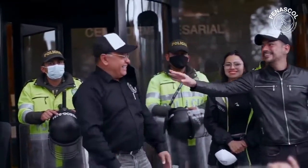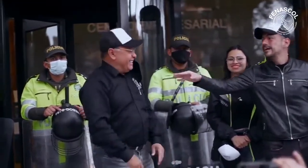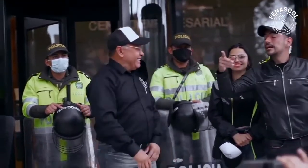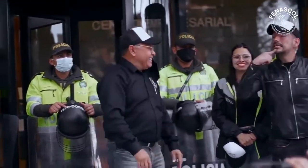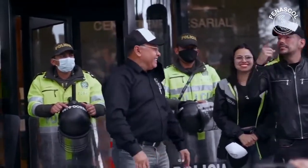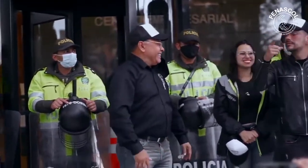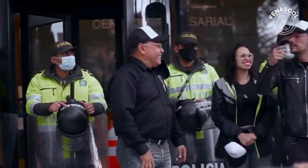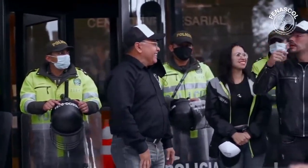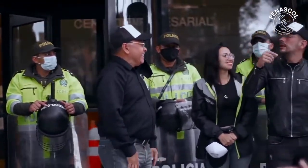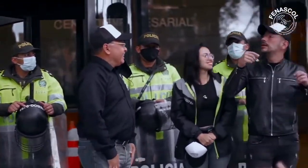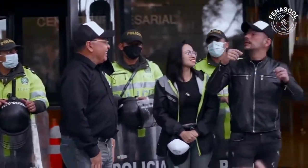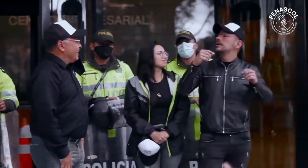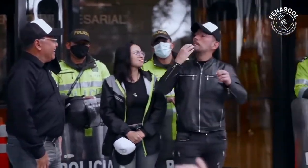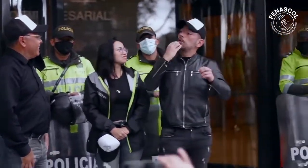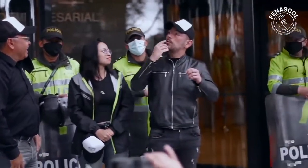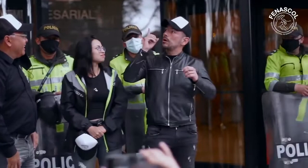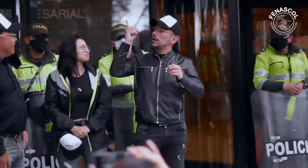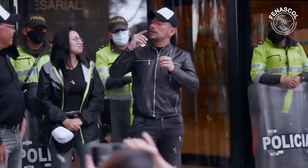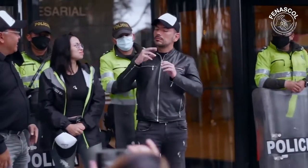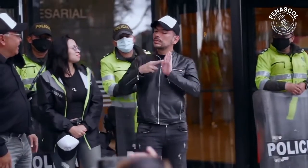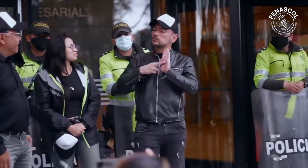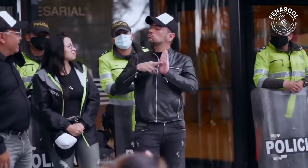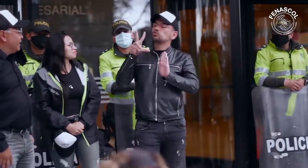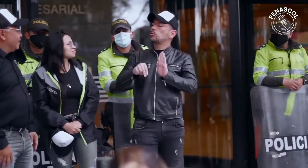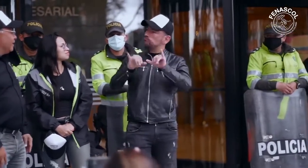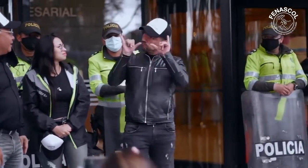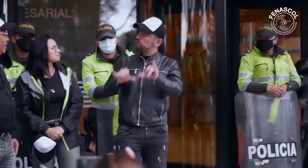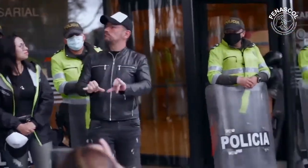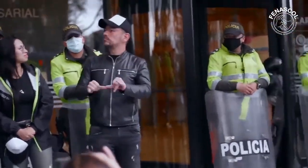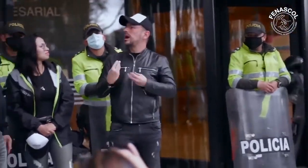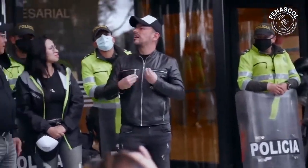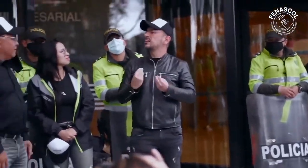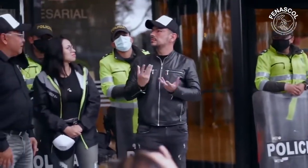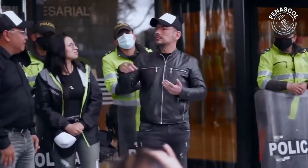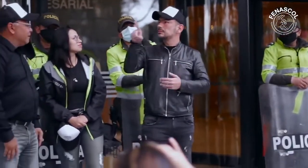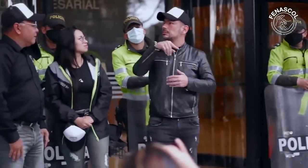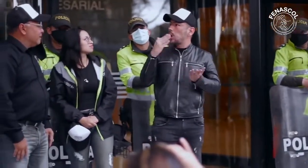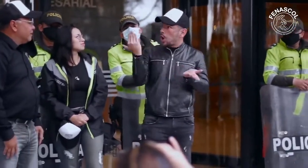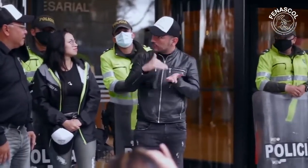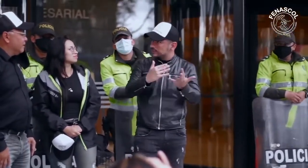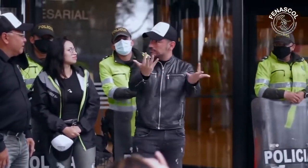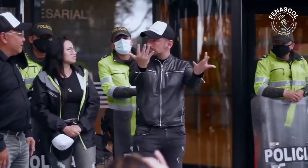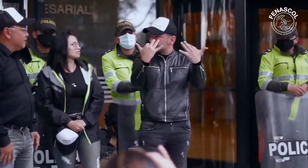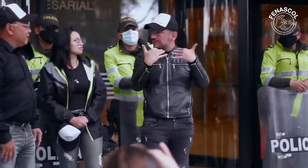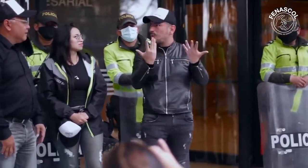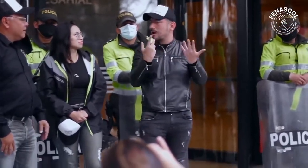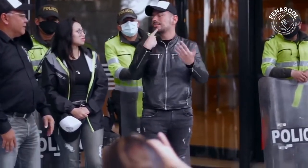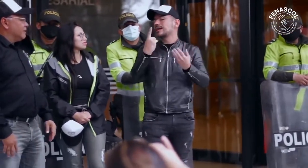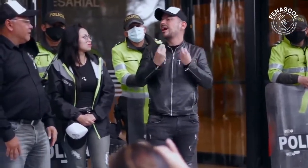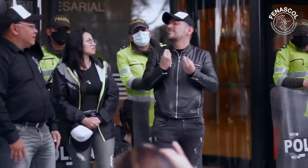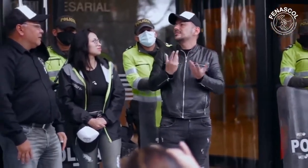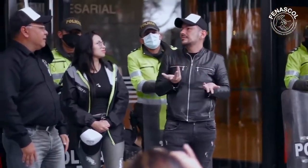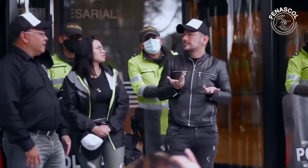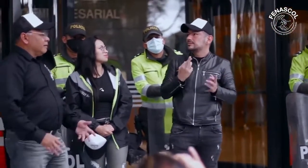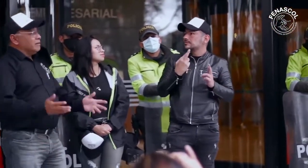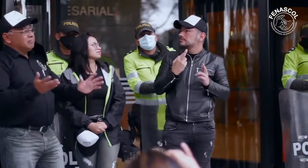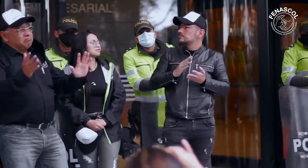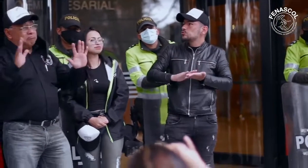como dicen en Medellín, ¡poder sordo! Por ejemplo, deciden que lo de la resolución no va, que se quede así. Entonces, ¿qué haríamos? ¿Vendríamos de nuevo a